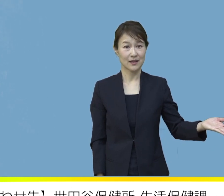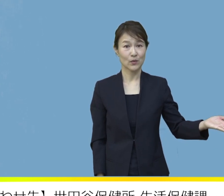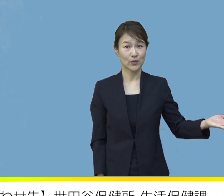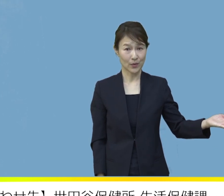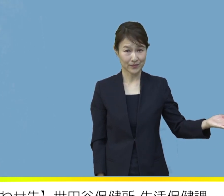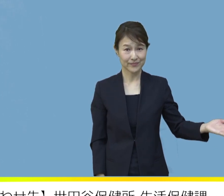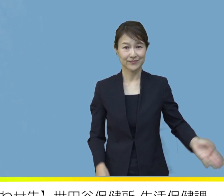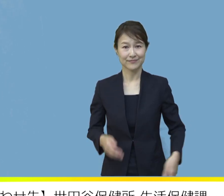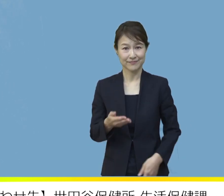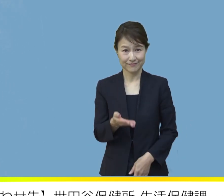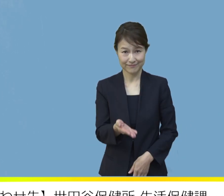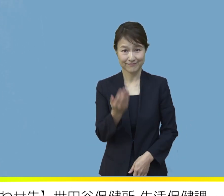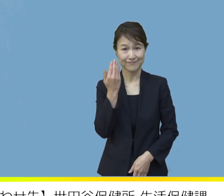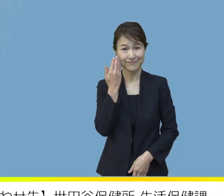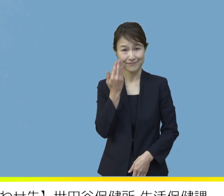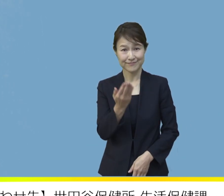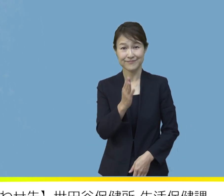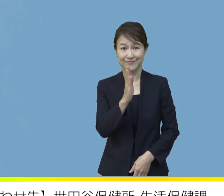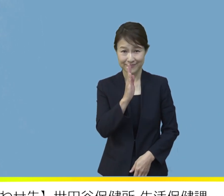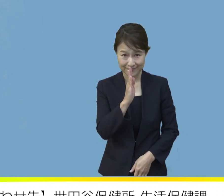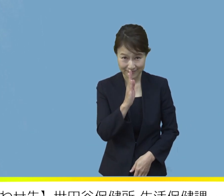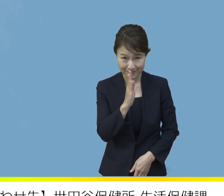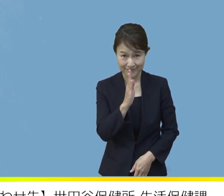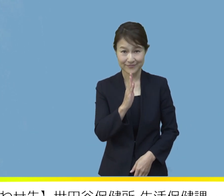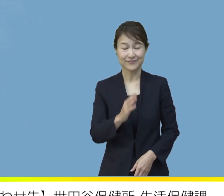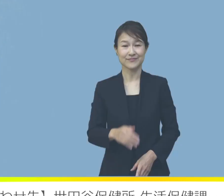3054番までどうぞ